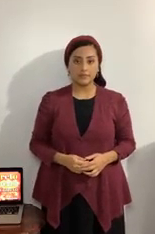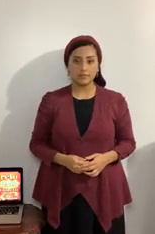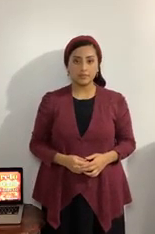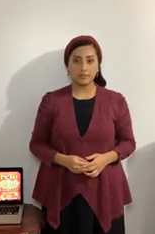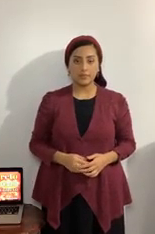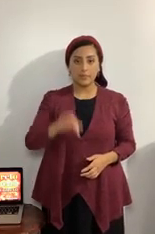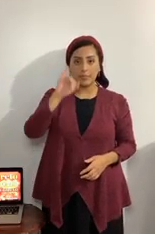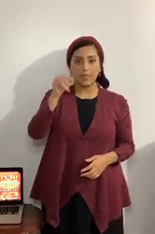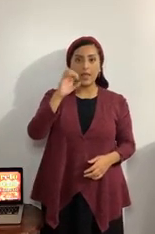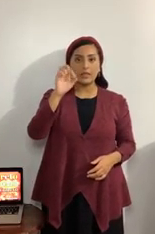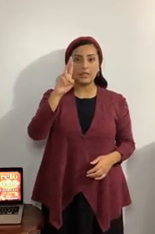Jeremías